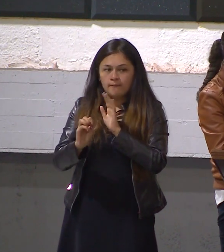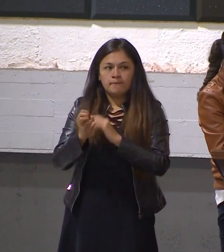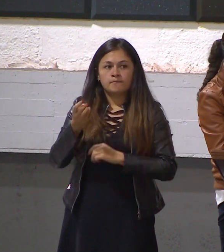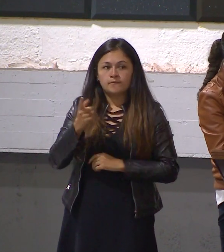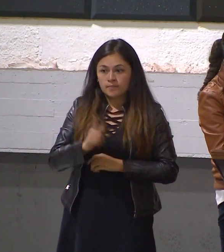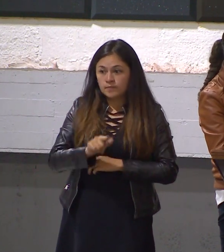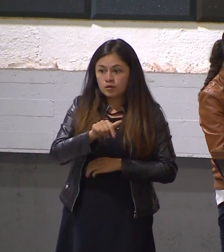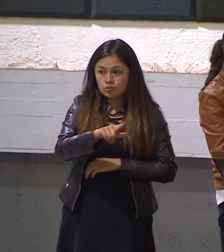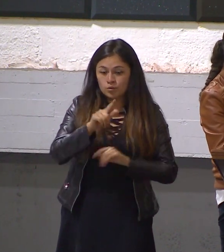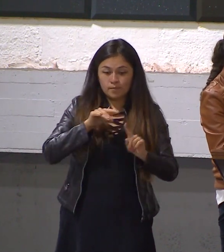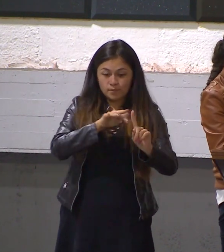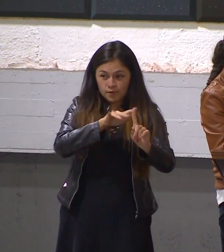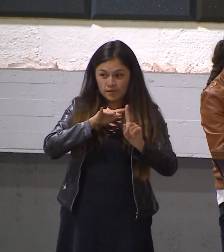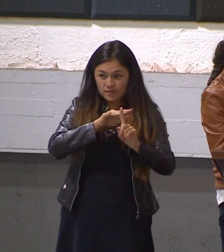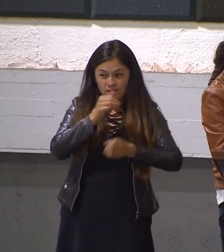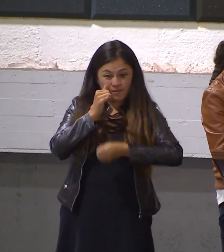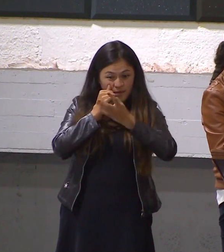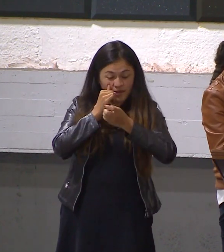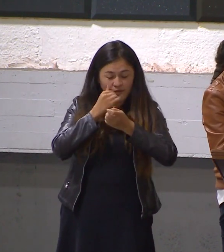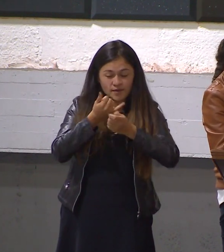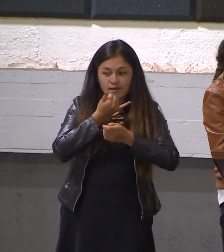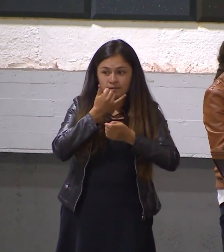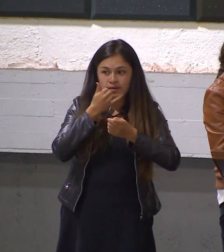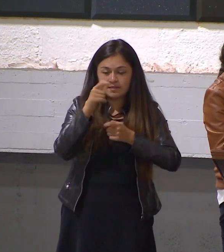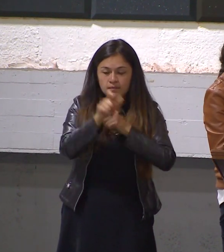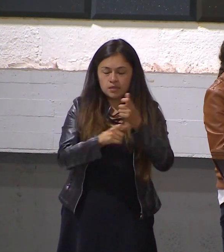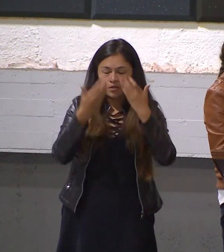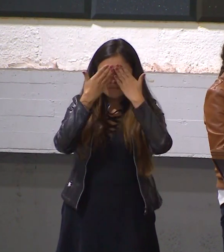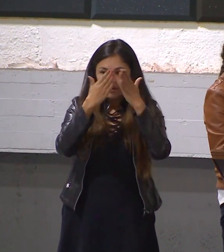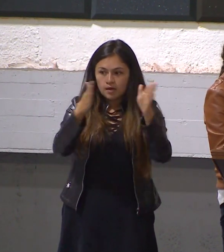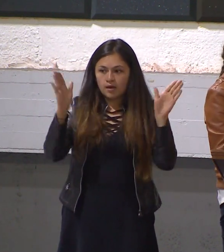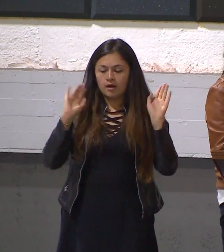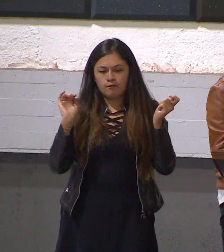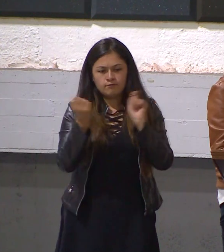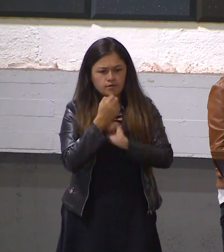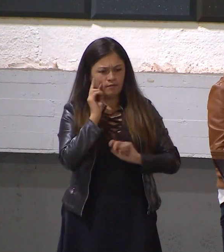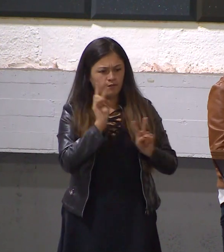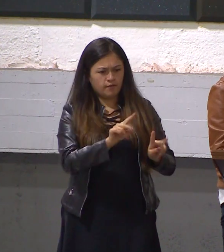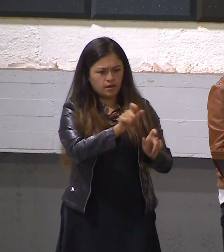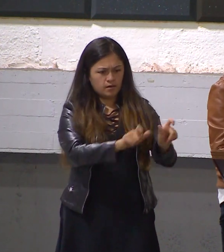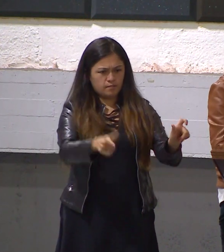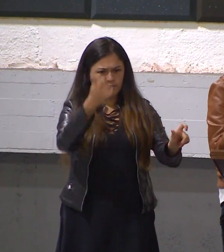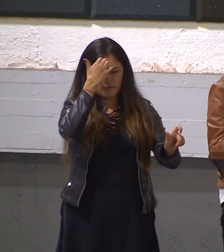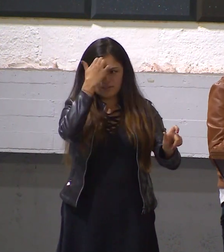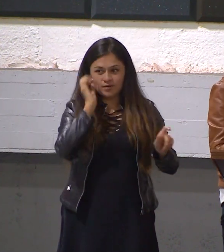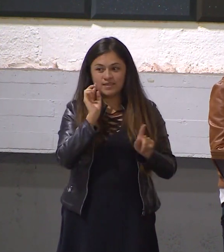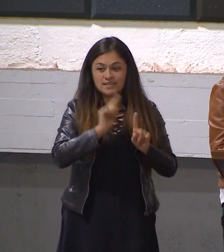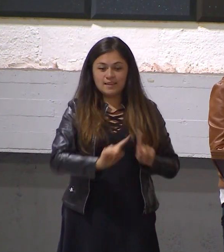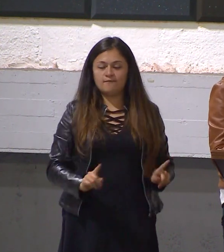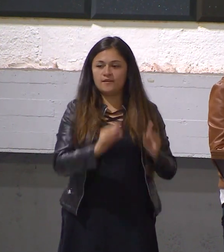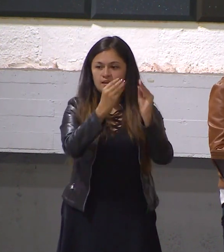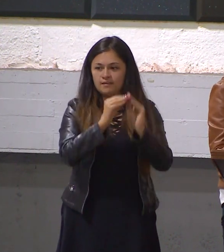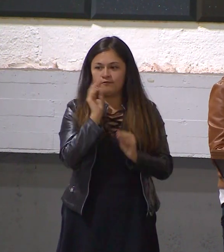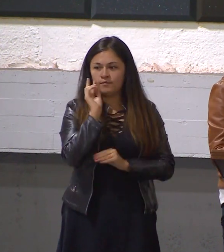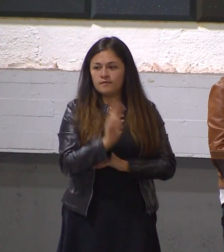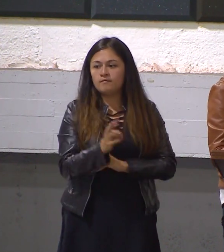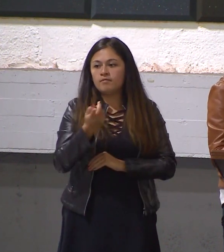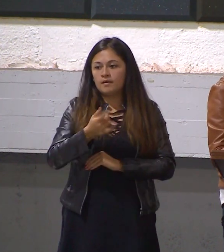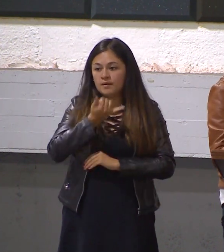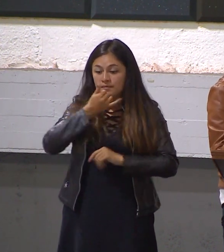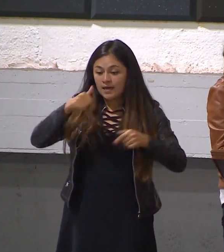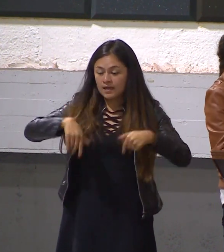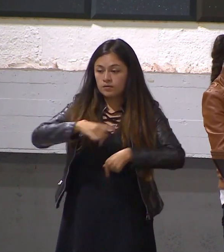movimiento pedagógico a marcar la entrada a una mirada distinta sobre los maestros y esta universidad de manera general va a jugar